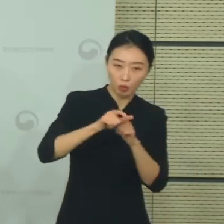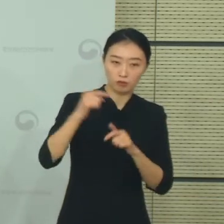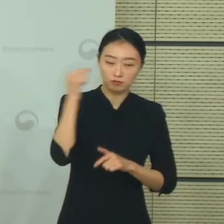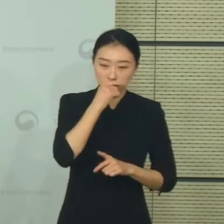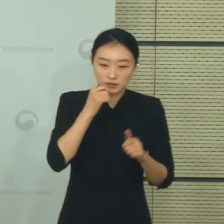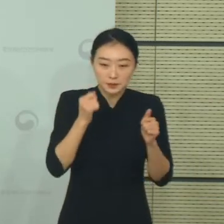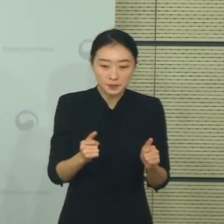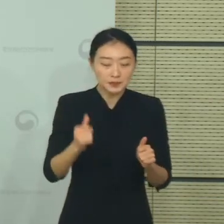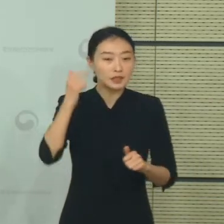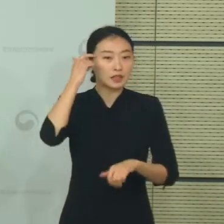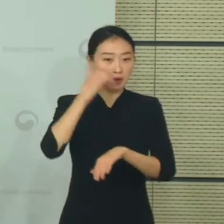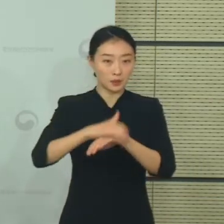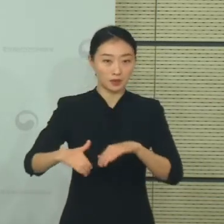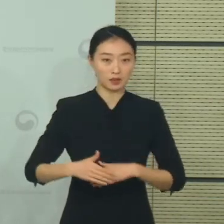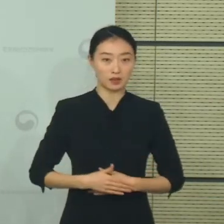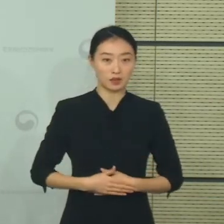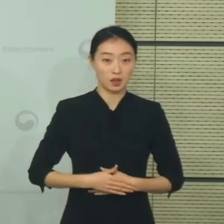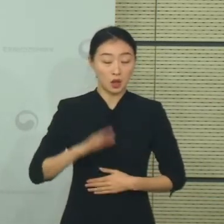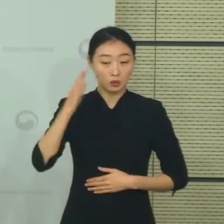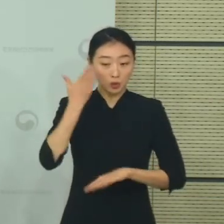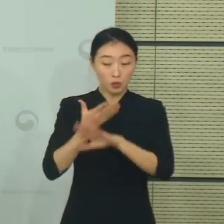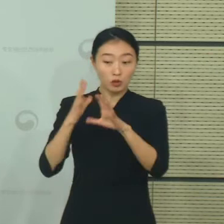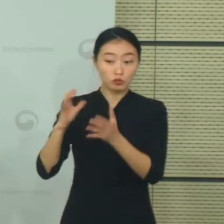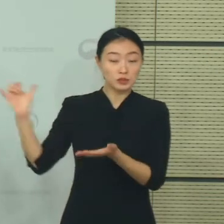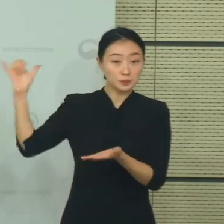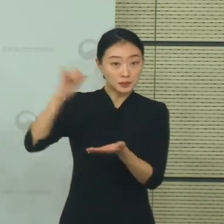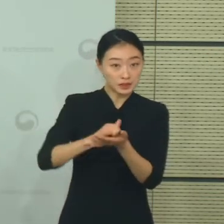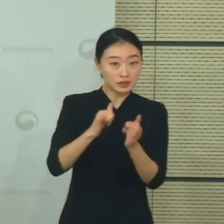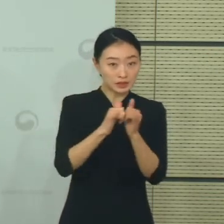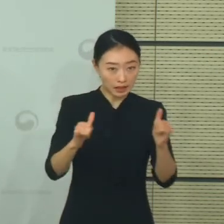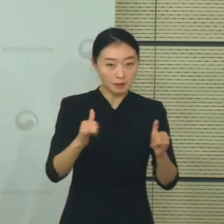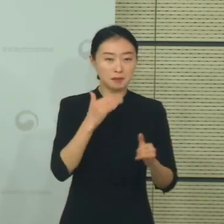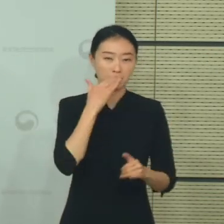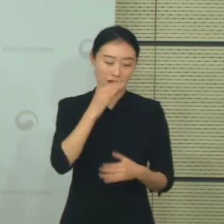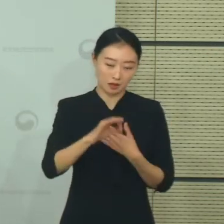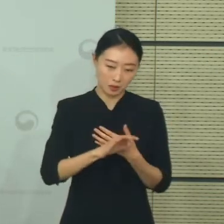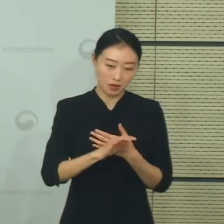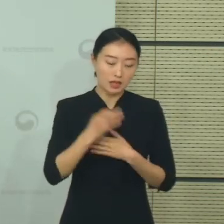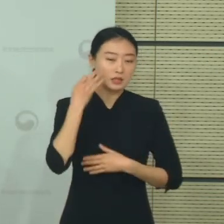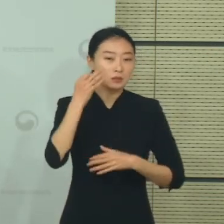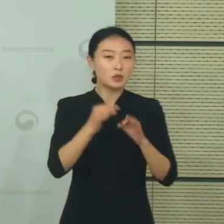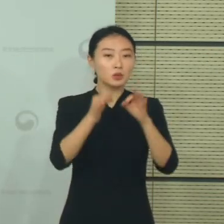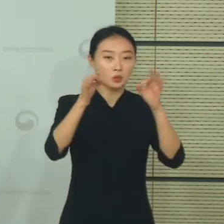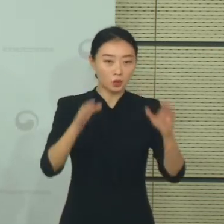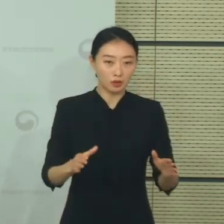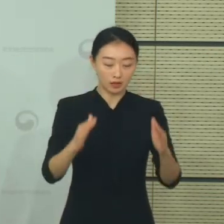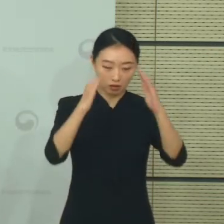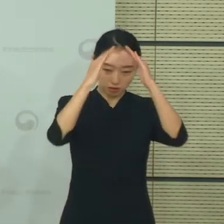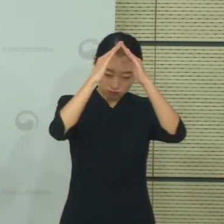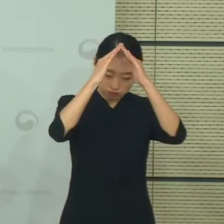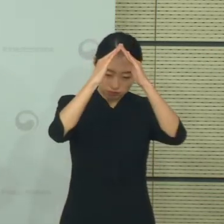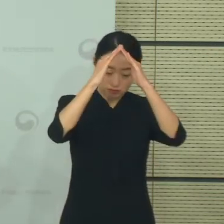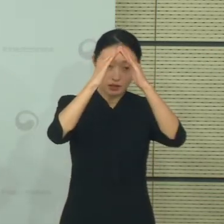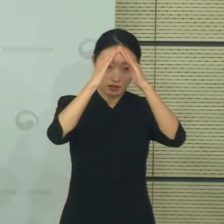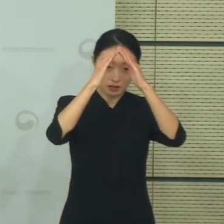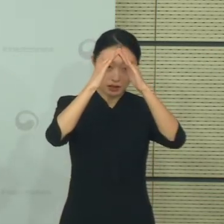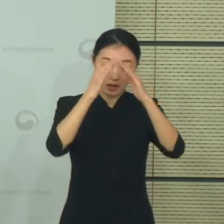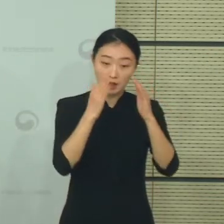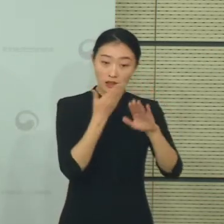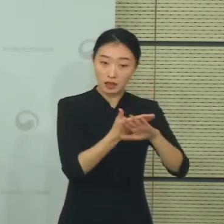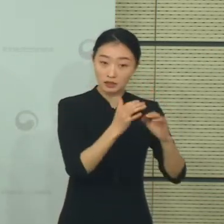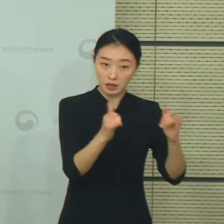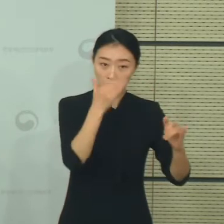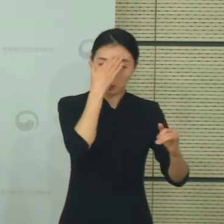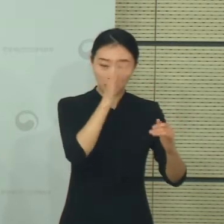계획입니다. 최근 외국에서 입국하신 분들은 가급적 14일간 자택에서 머무르는 등 타인과